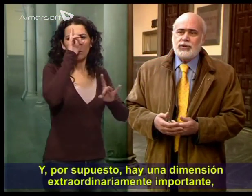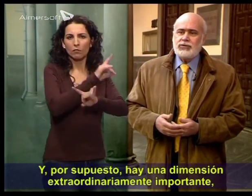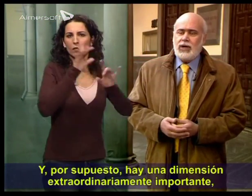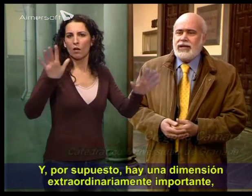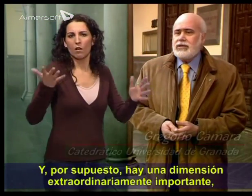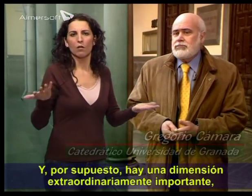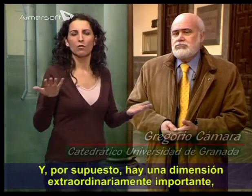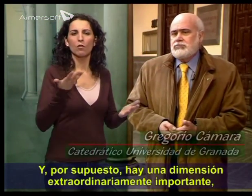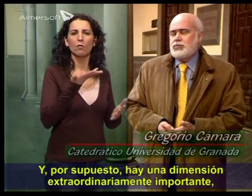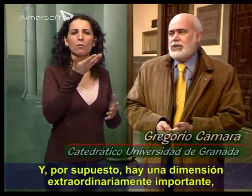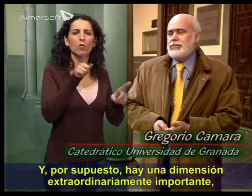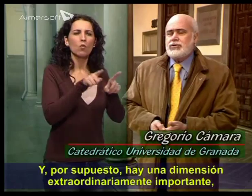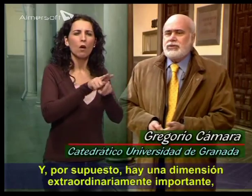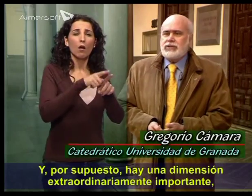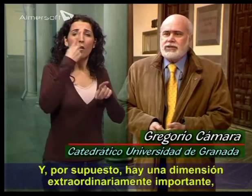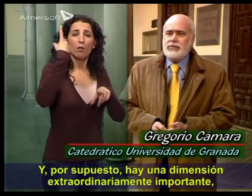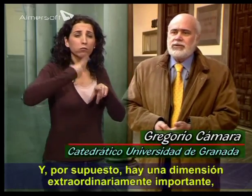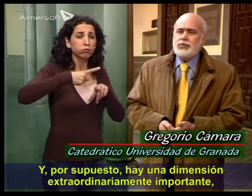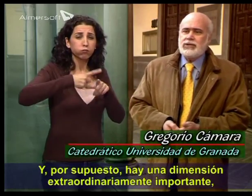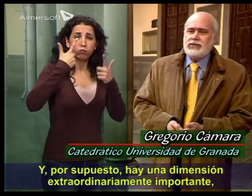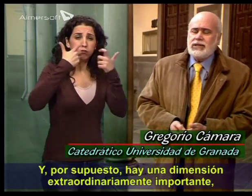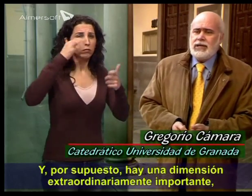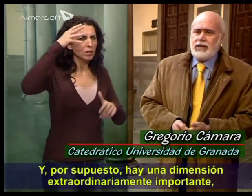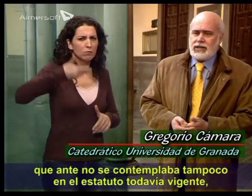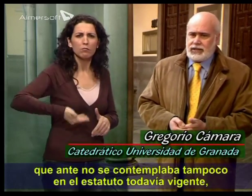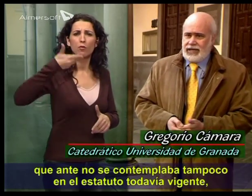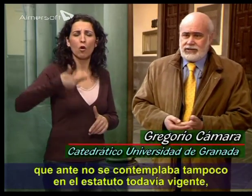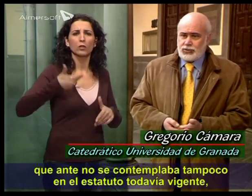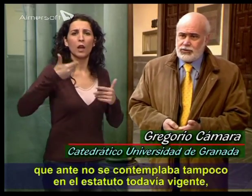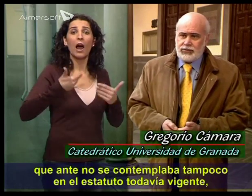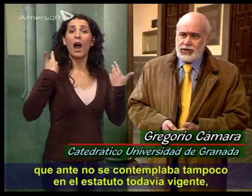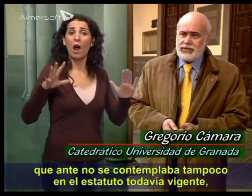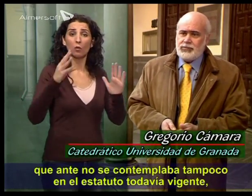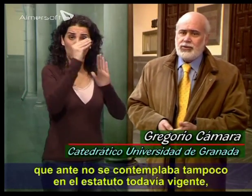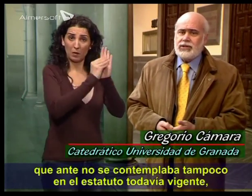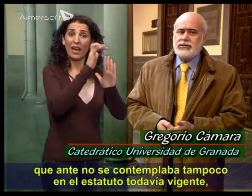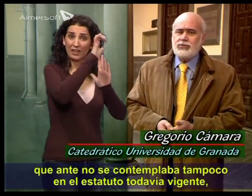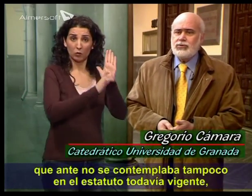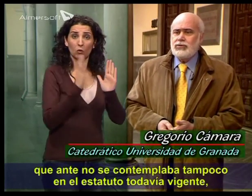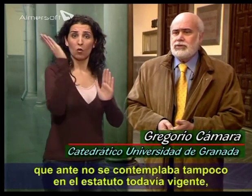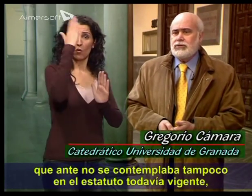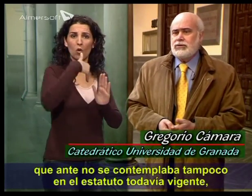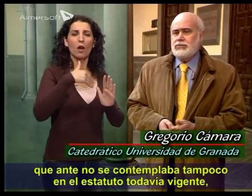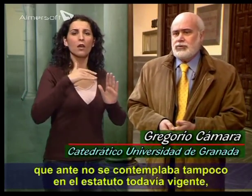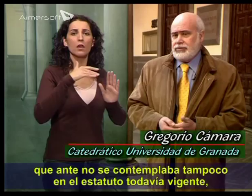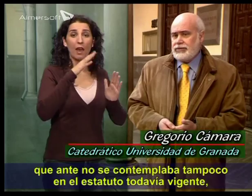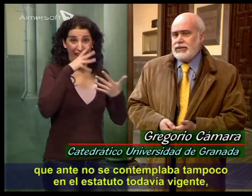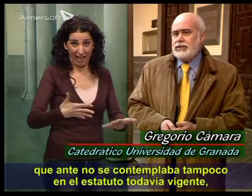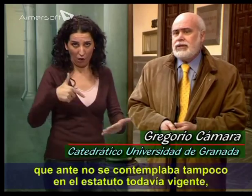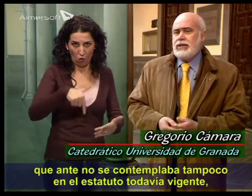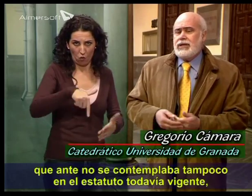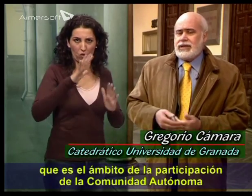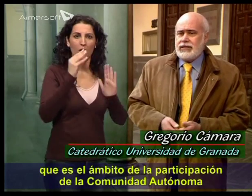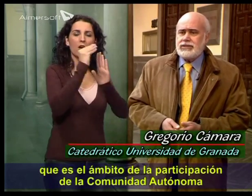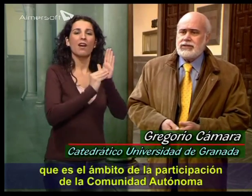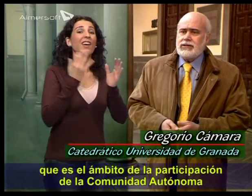Y por supuesto hay una dimensión extraordinariamente importante que antes no se contemplaba tampoco en el estatuto todavía